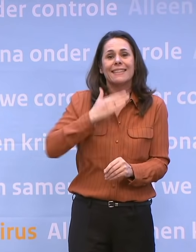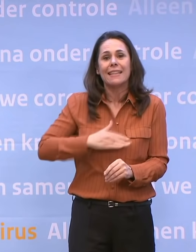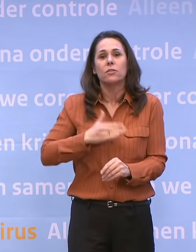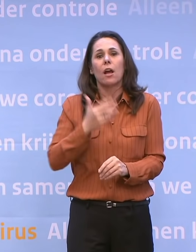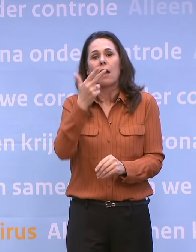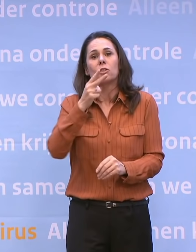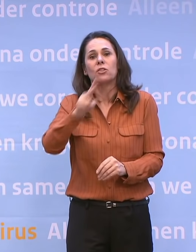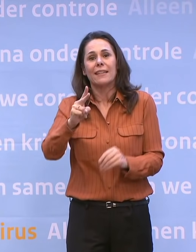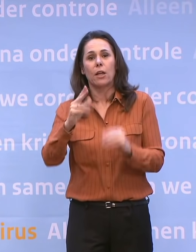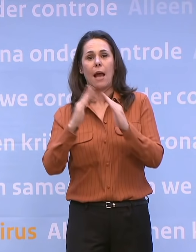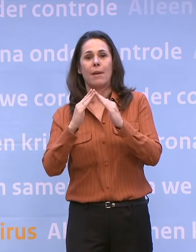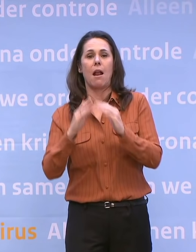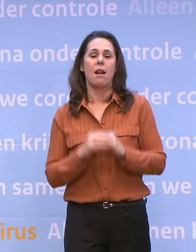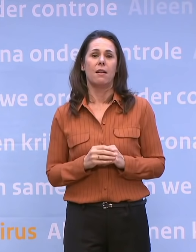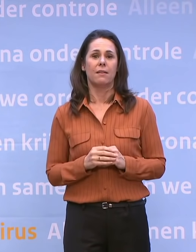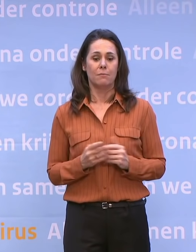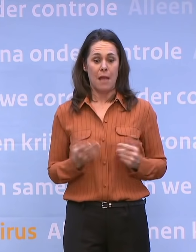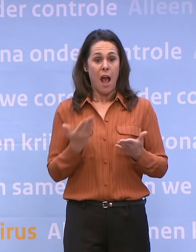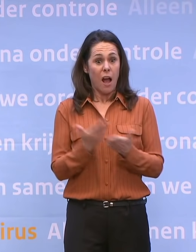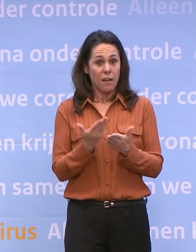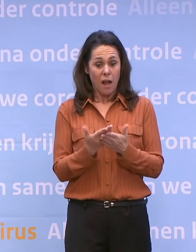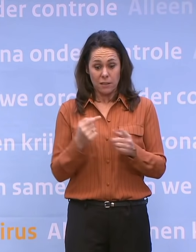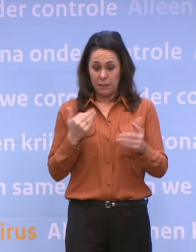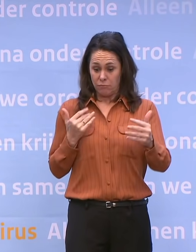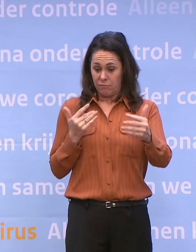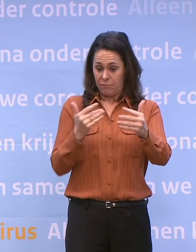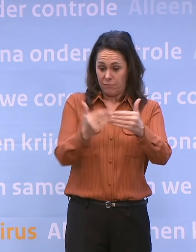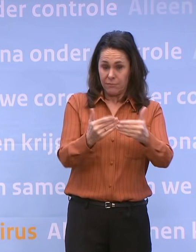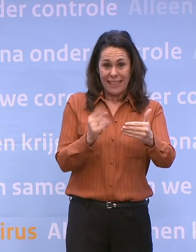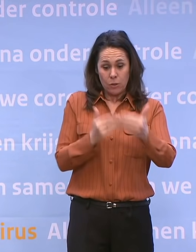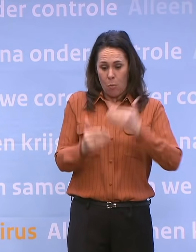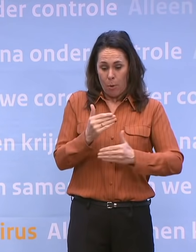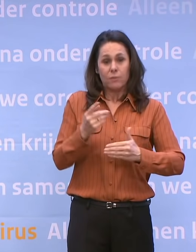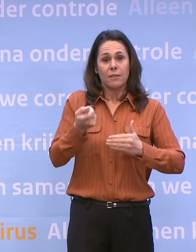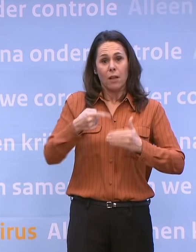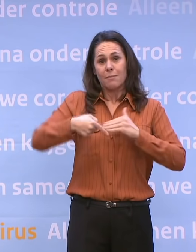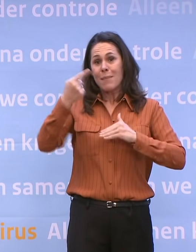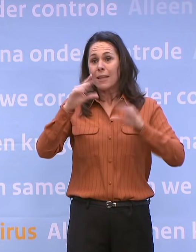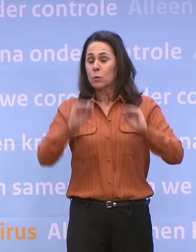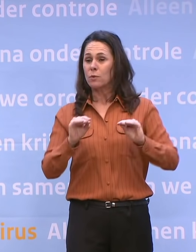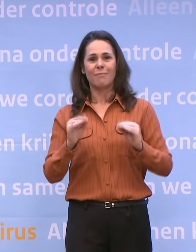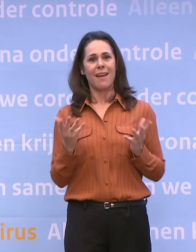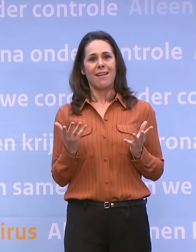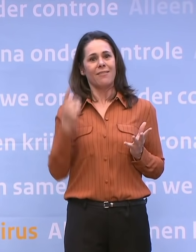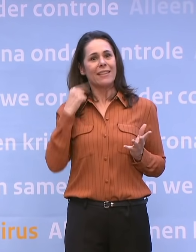april. Maar je kunt natuurlijk nooit garanderen dat er in de tussentijd iets gebeurt waardoor je meer zou moeten doen. Maar dat is niet voorzien. Daar heb ik geen enkele indruk